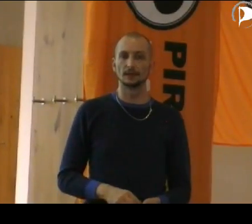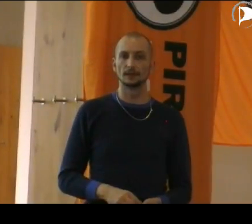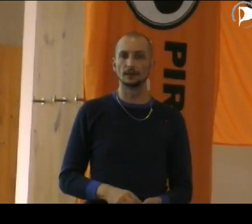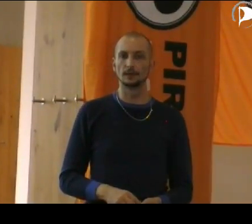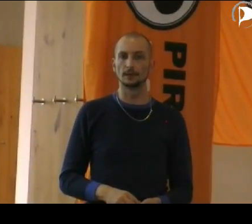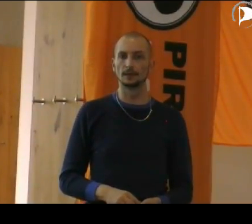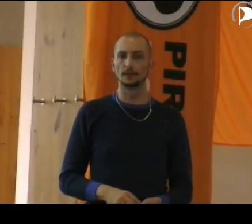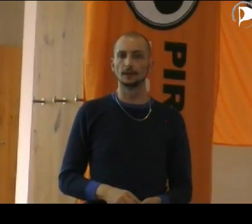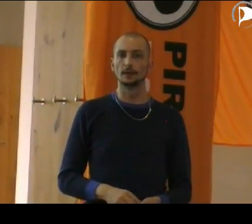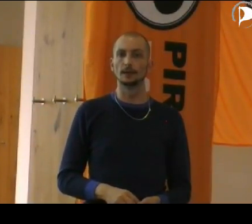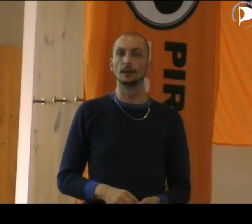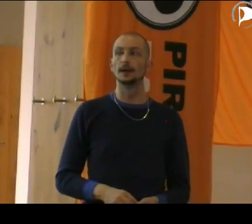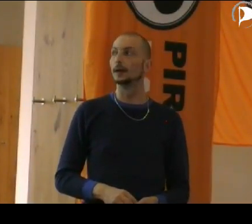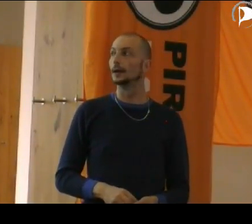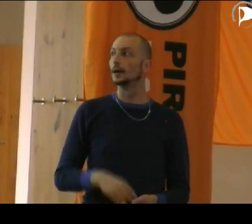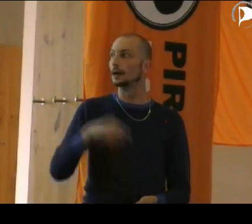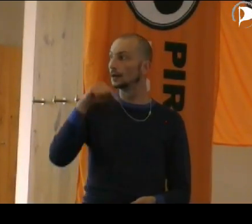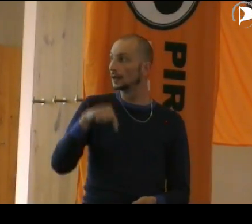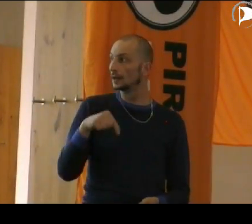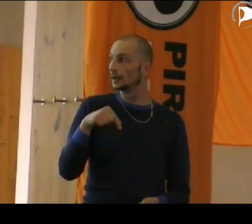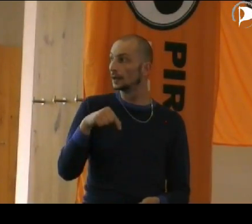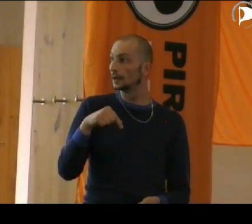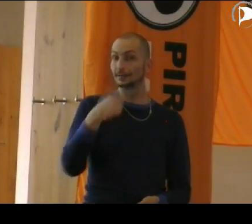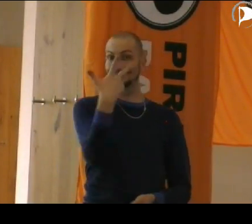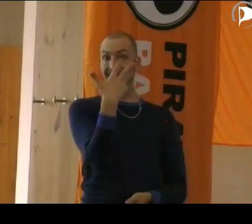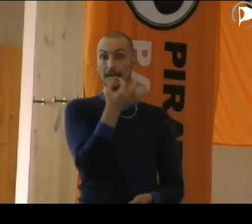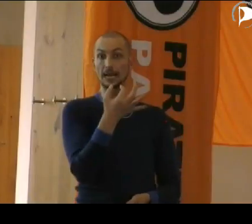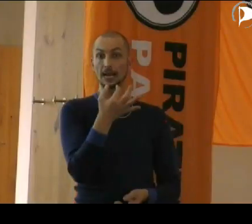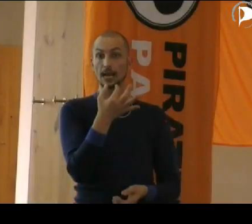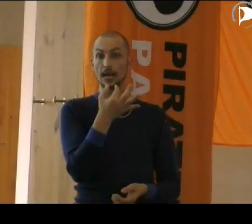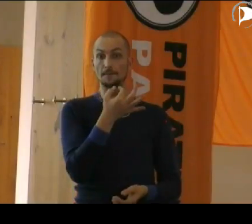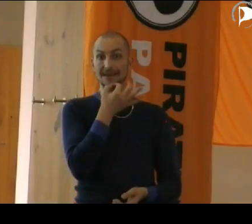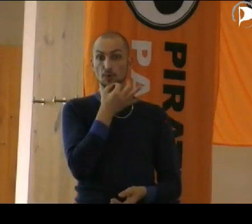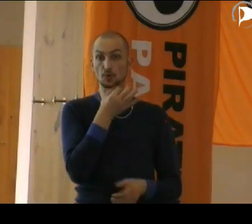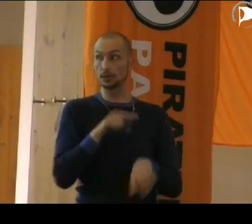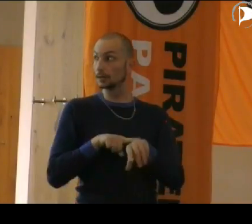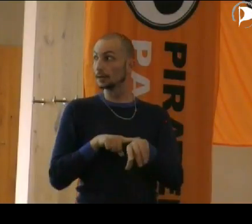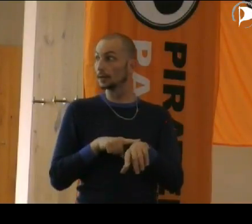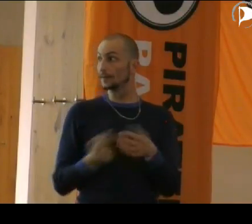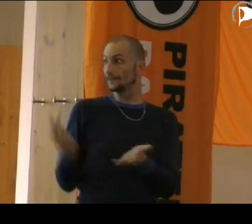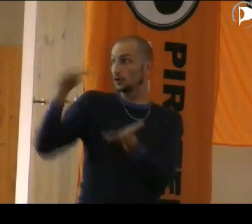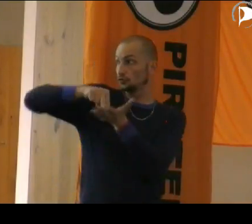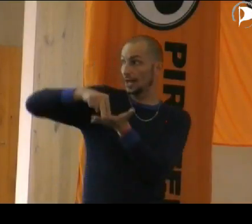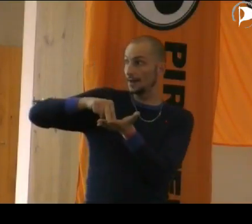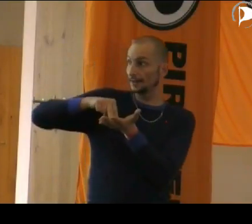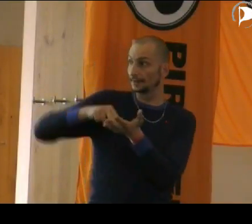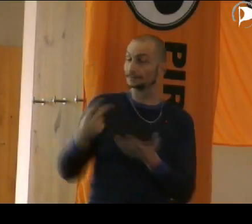okay du hast du jetzt einfach mal wieder ungefähr drei nicht vorzustellen die kleinen waren